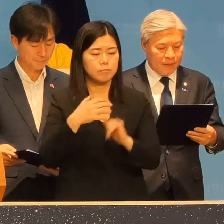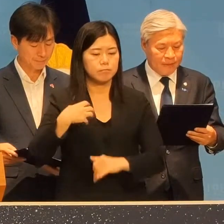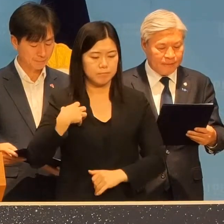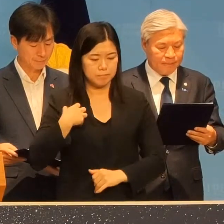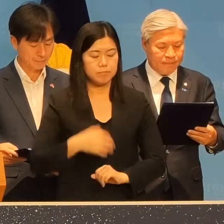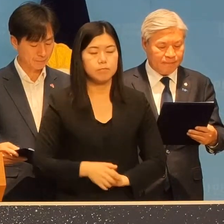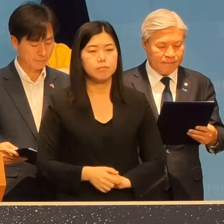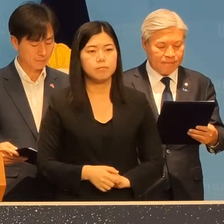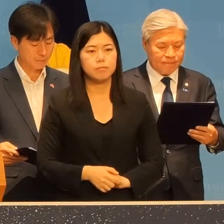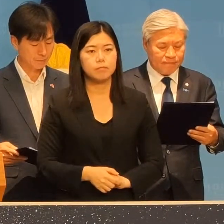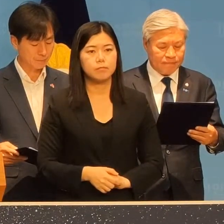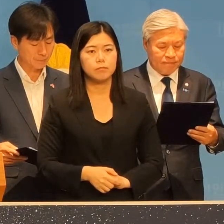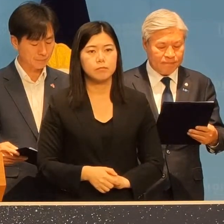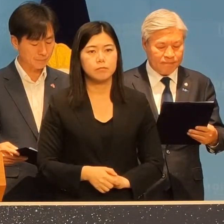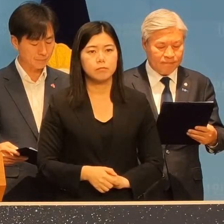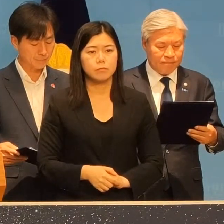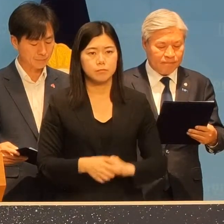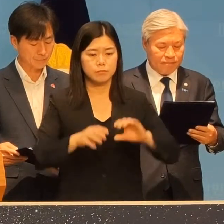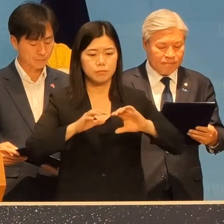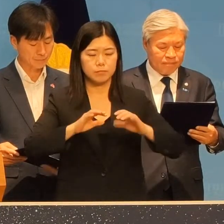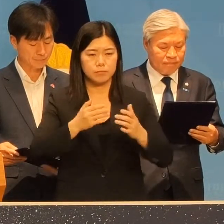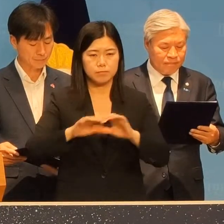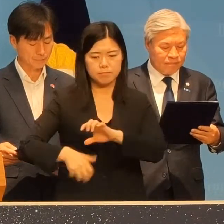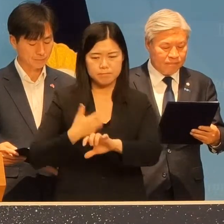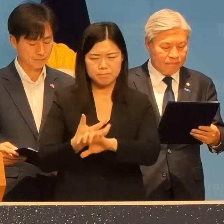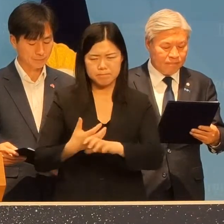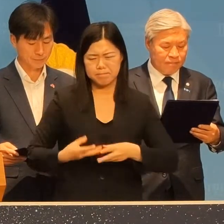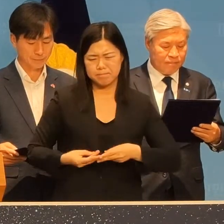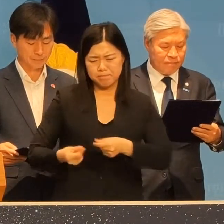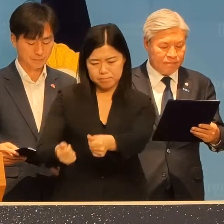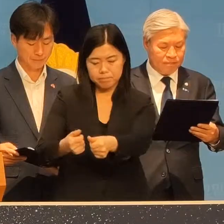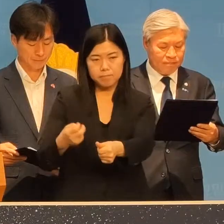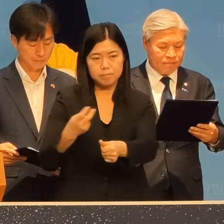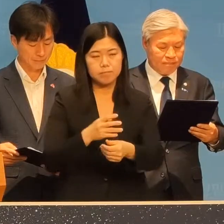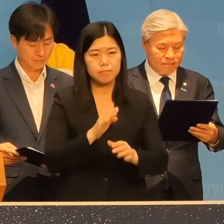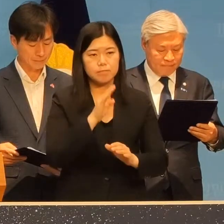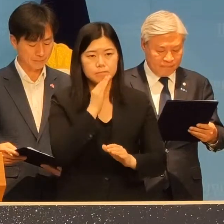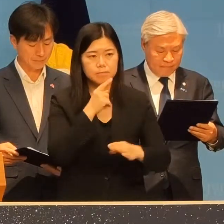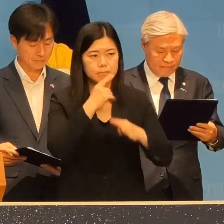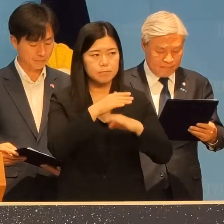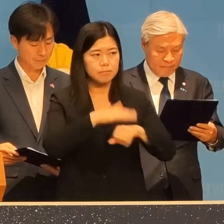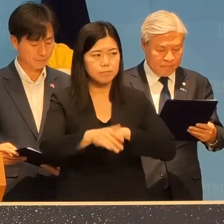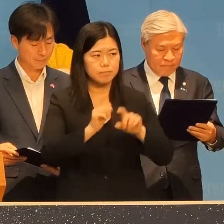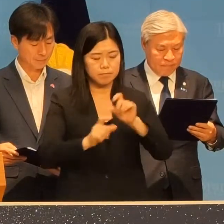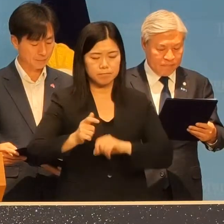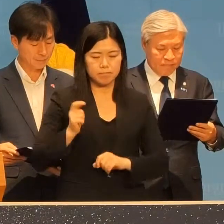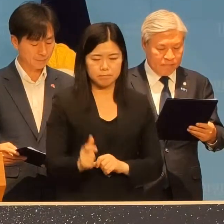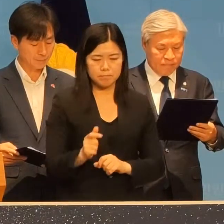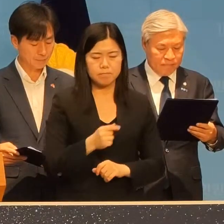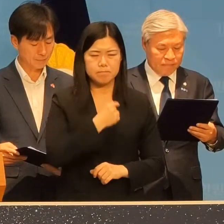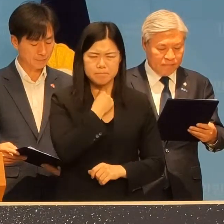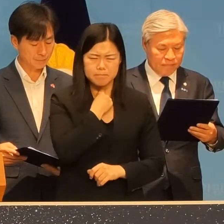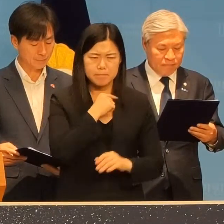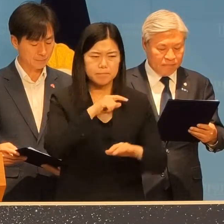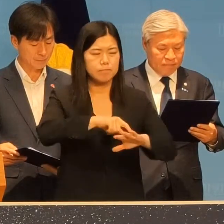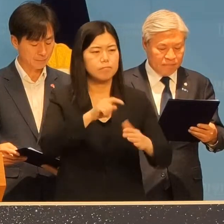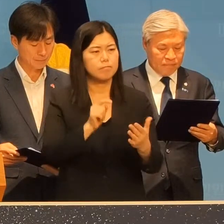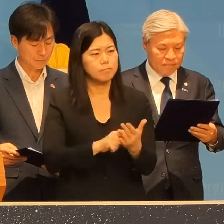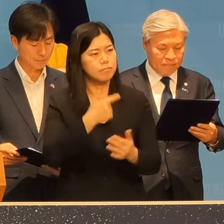때문입니다. 내란의 완전한 종식과 민주주의의 강화를 바라는 국민의 염원은 여전히